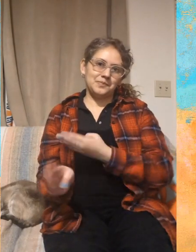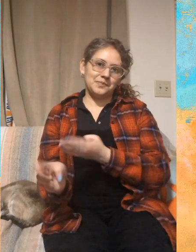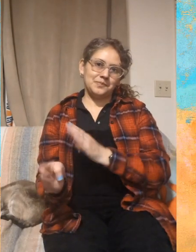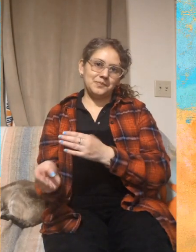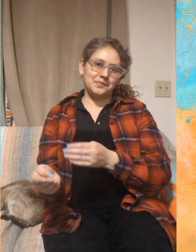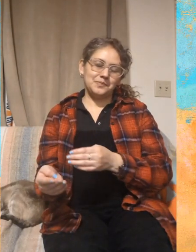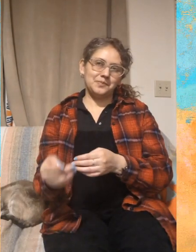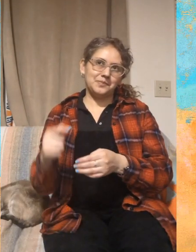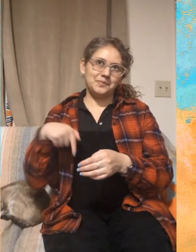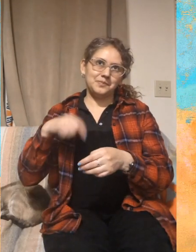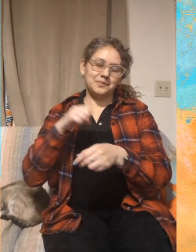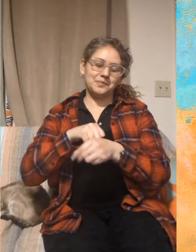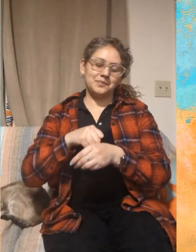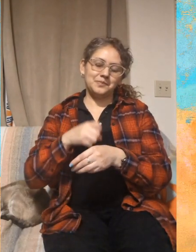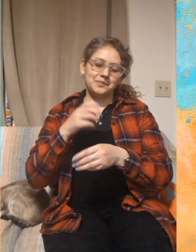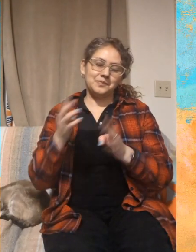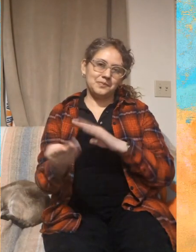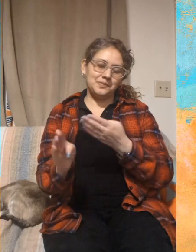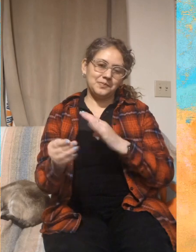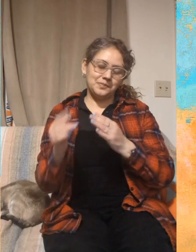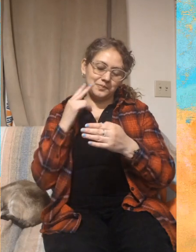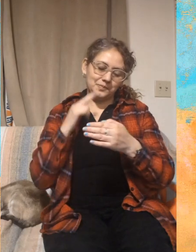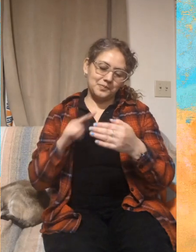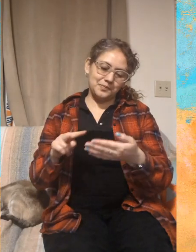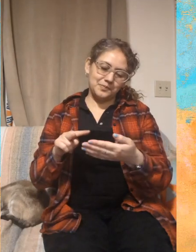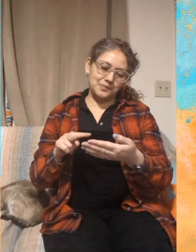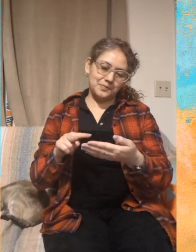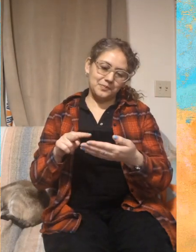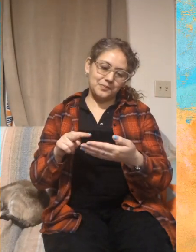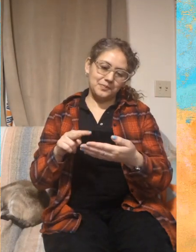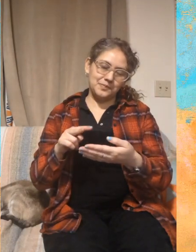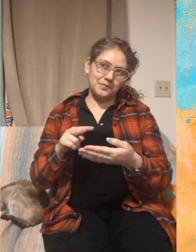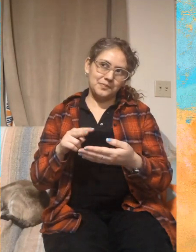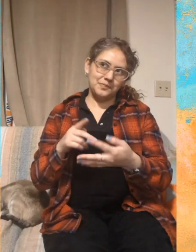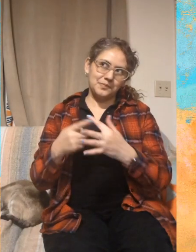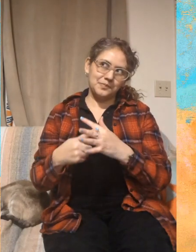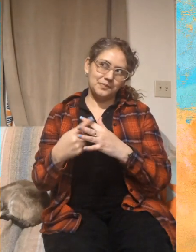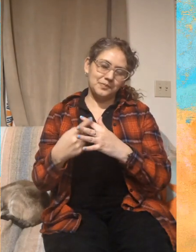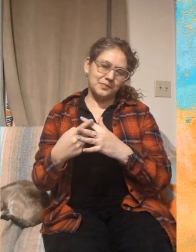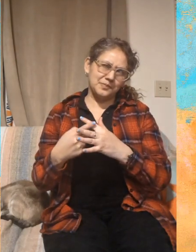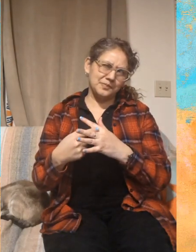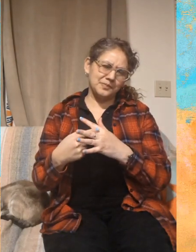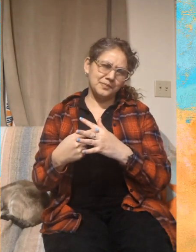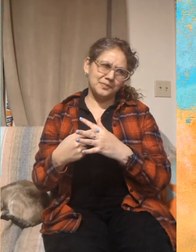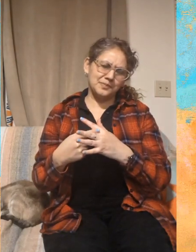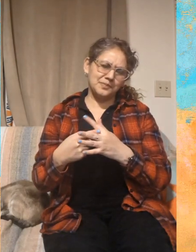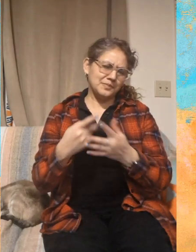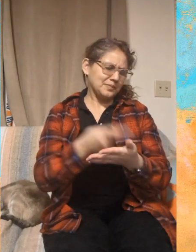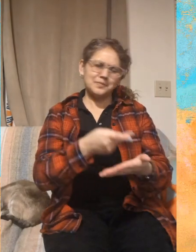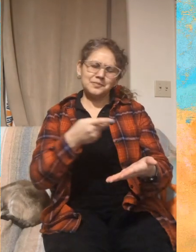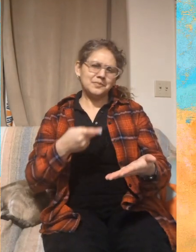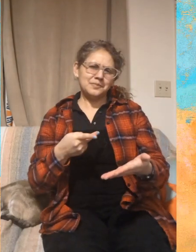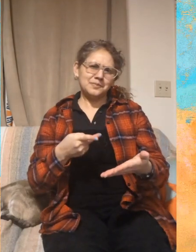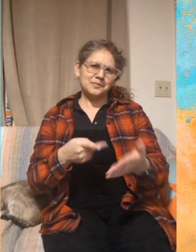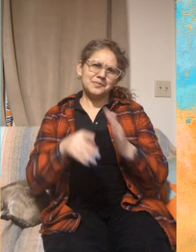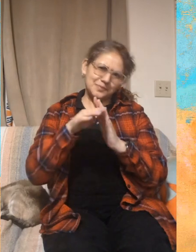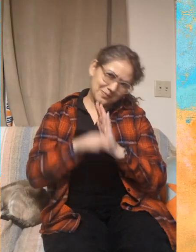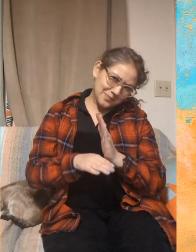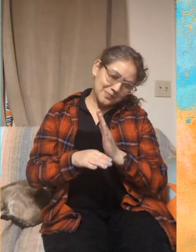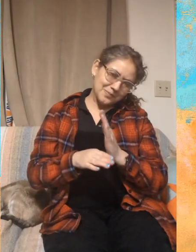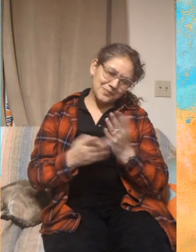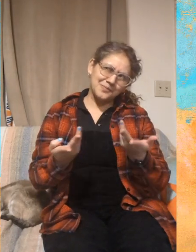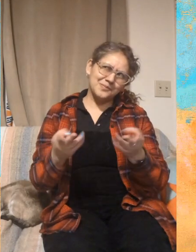Gracias a Jehová Dios. Nos dio otro tiempecito con él. Aunque dijo la